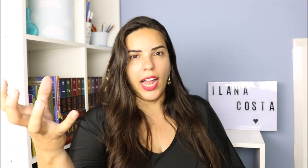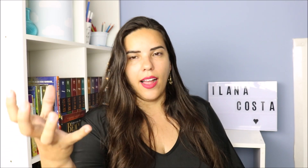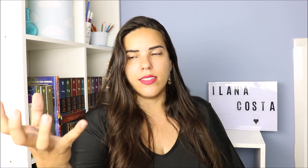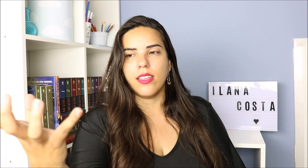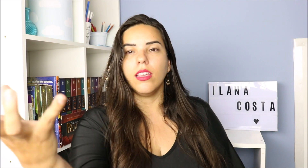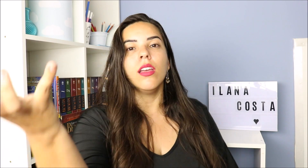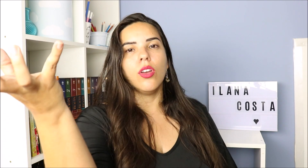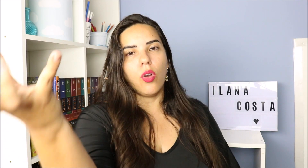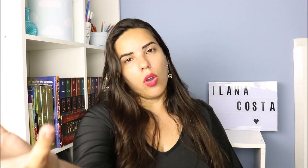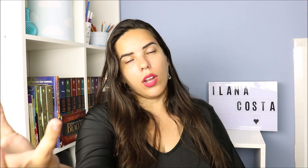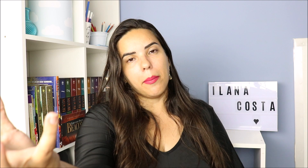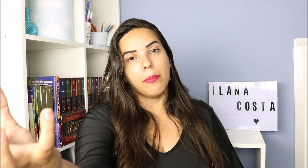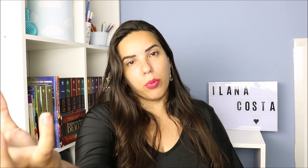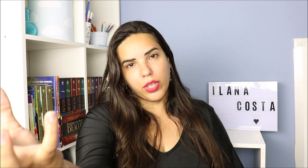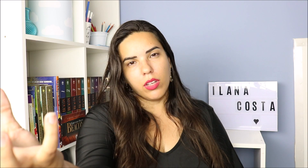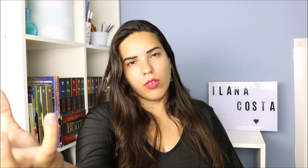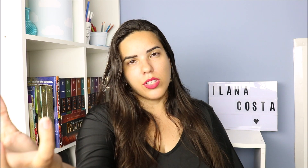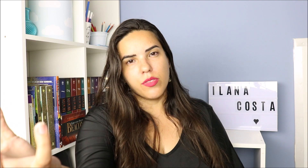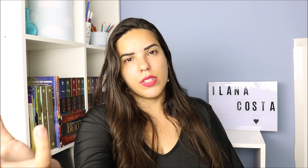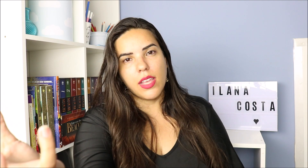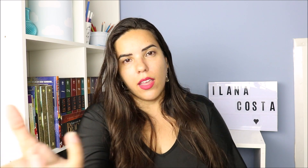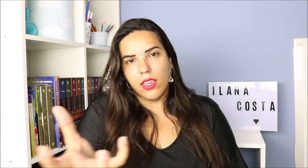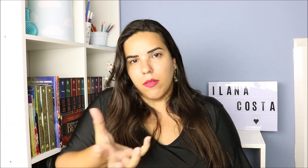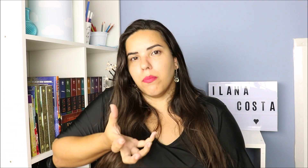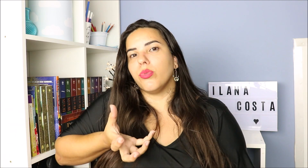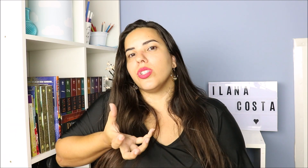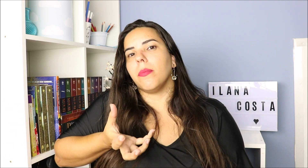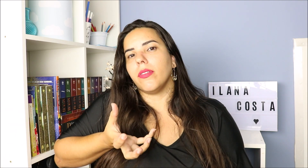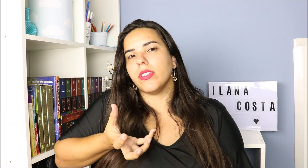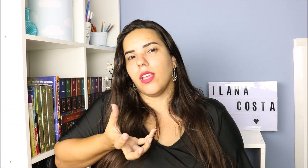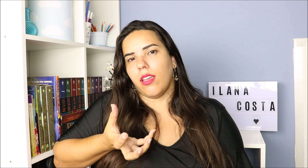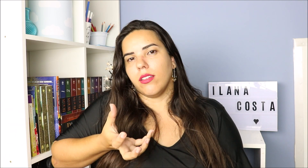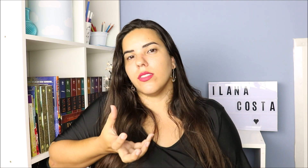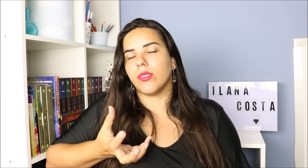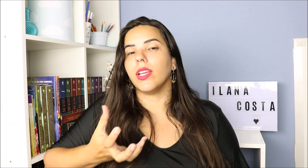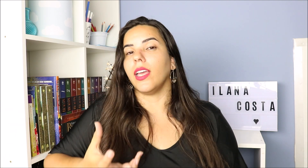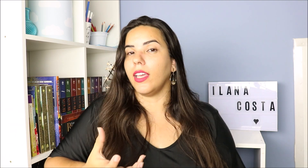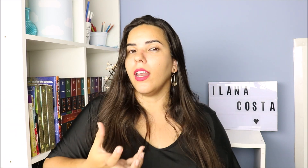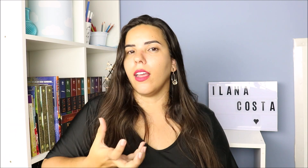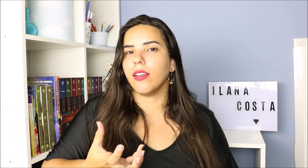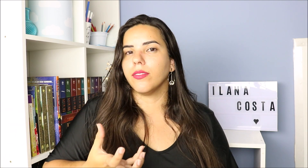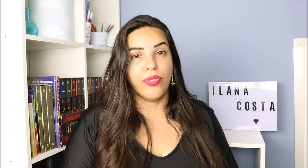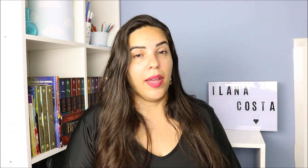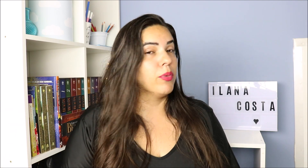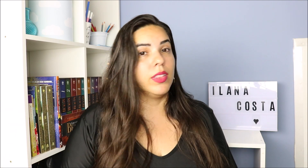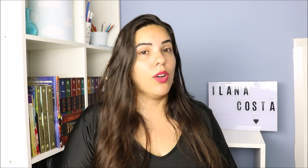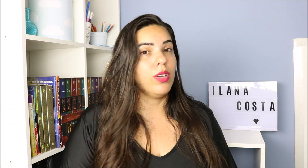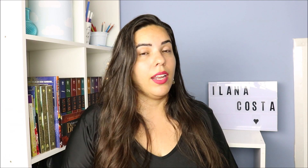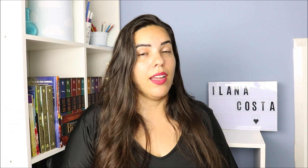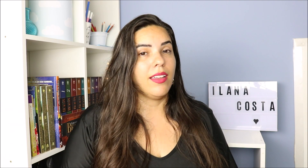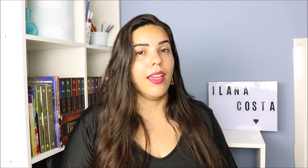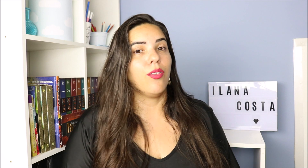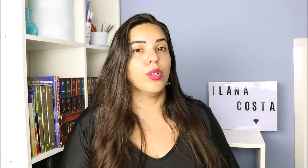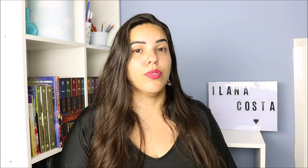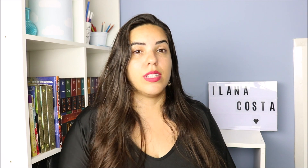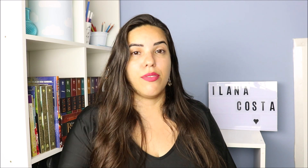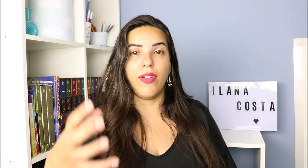garra, assim, coloca um pouquinho longe de você e puxa pra você. Isso daqui é querer. O verbo não querer, que é quando você